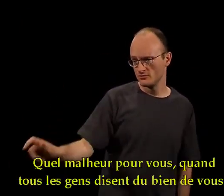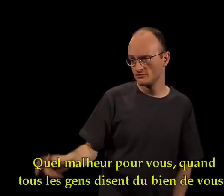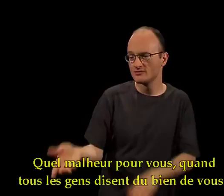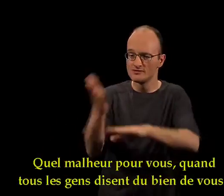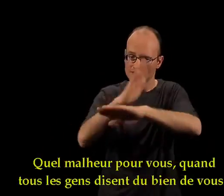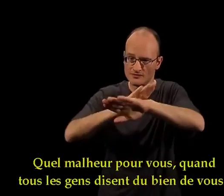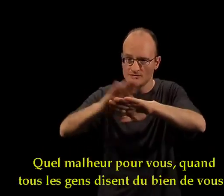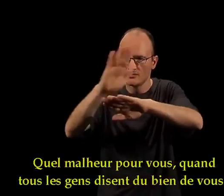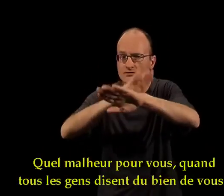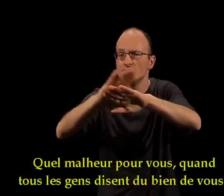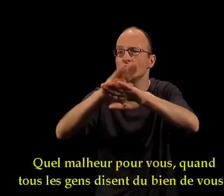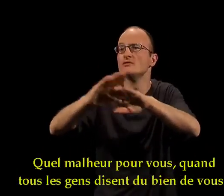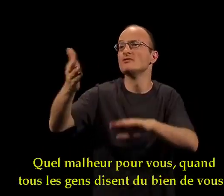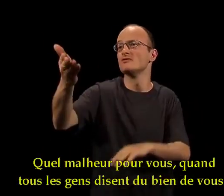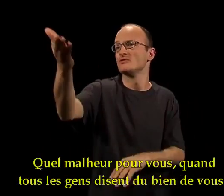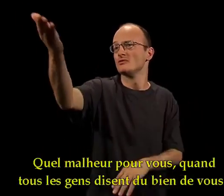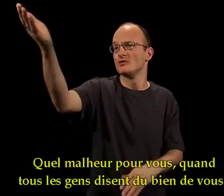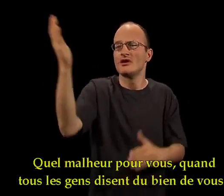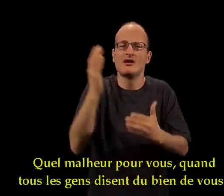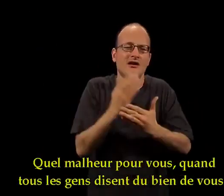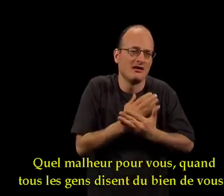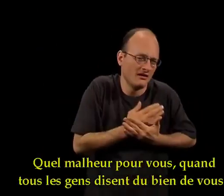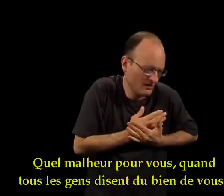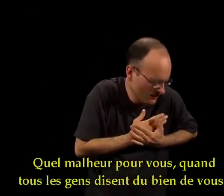Quel malheur pour vous, quand tous les gens disent du bien de vous.